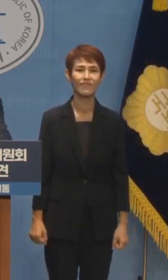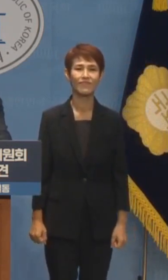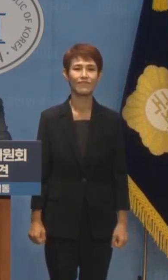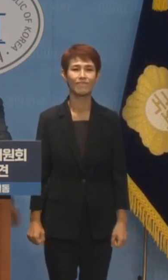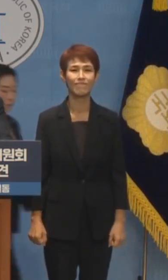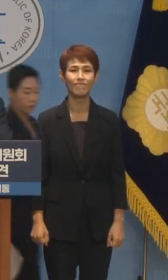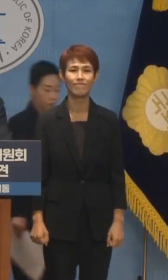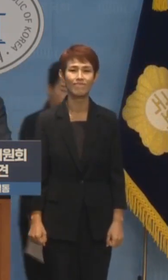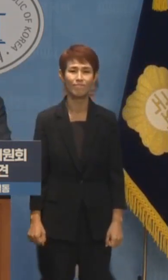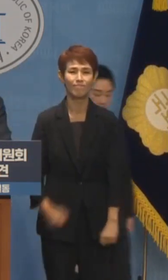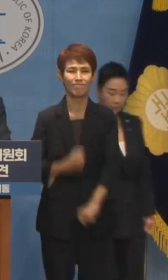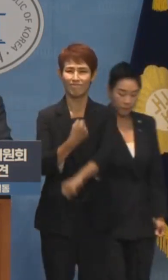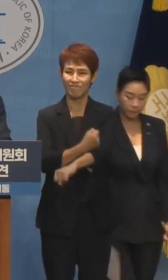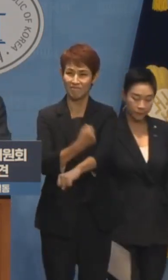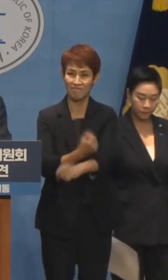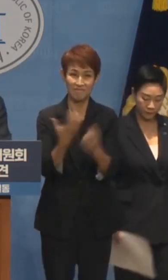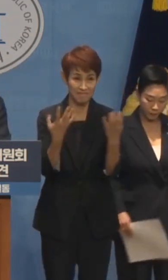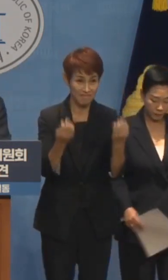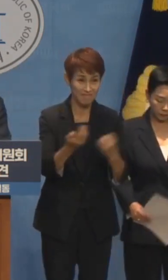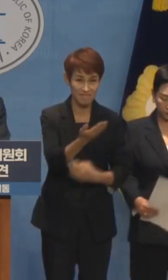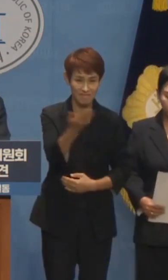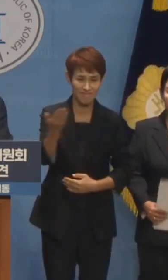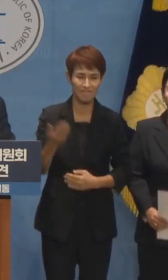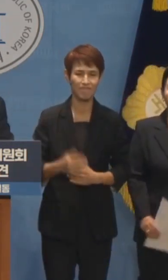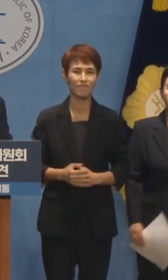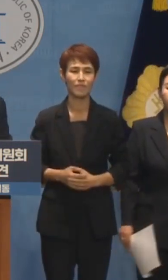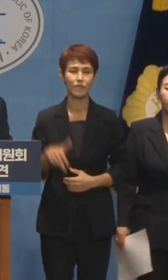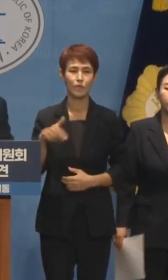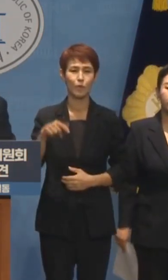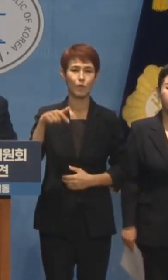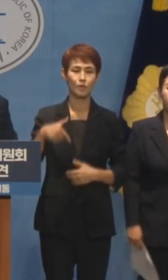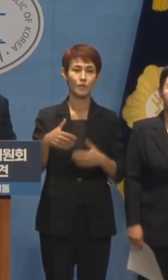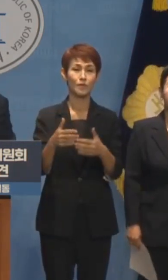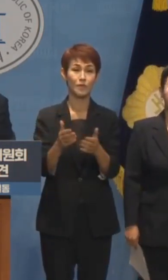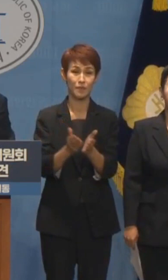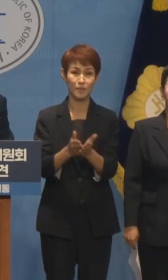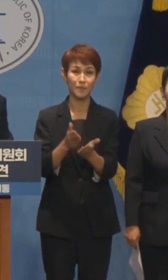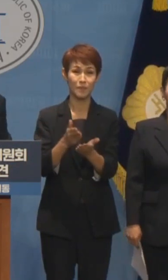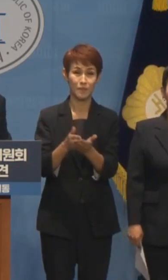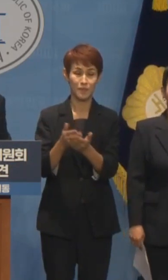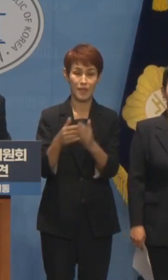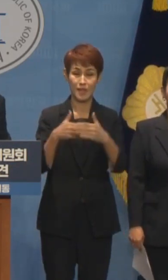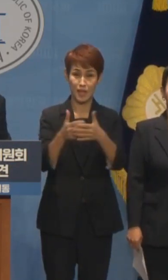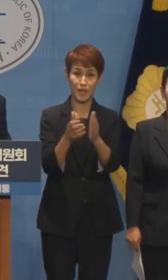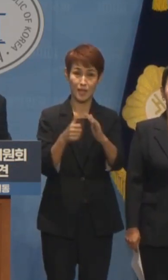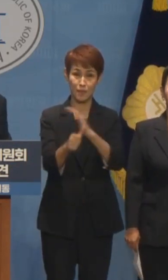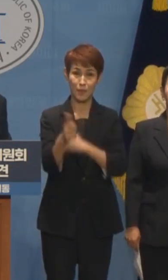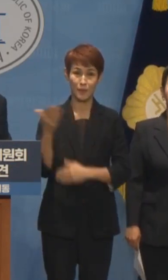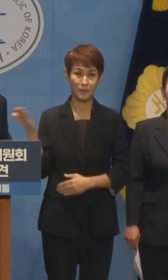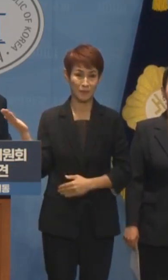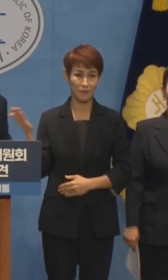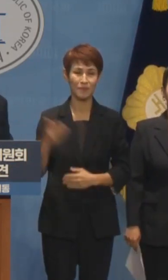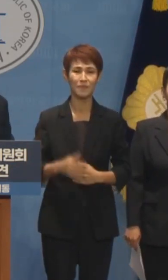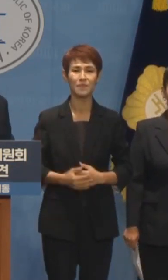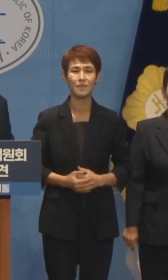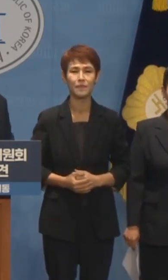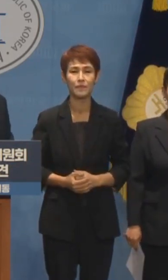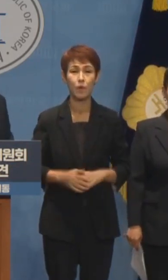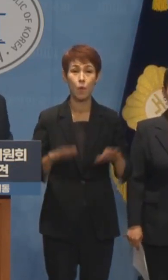네 여러분 수고 많았습니다 조국 역신장 원내대표 황훈 오늘 조국 혁신당 원내